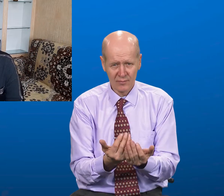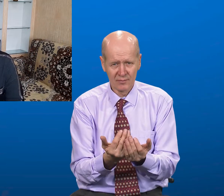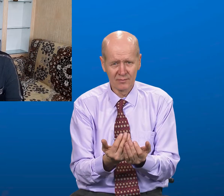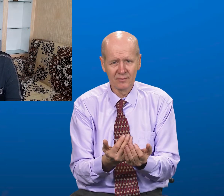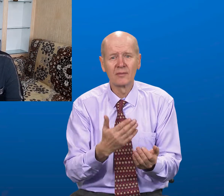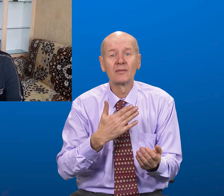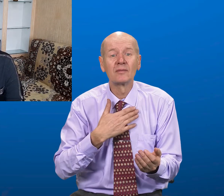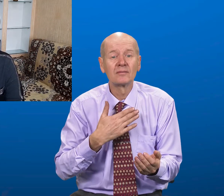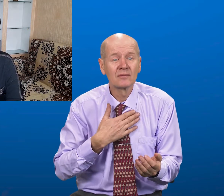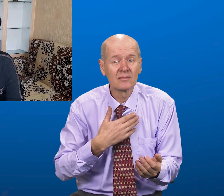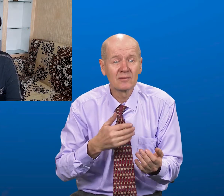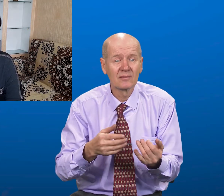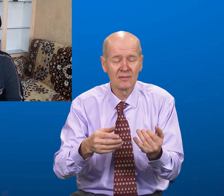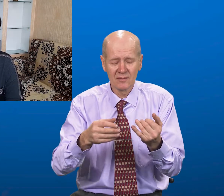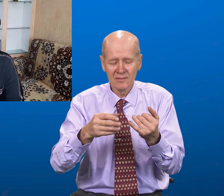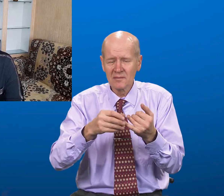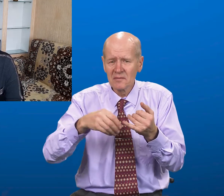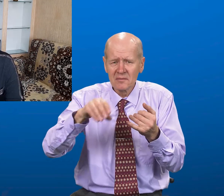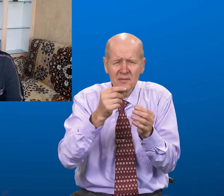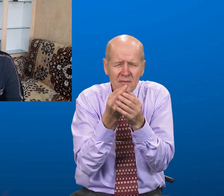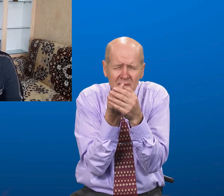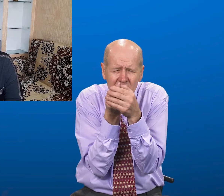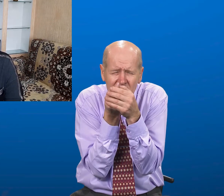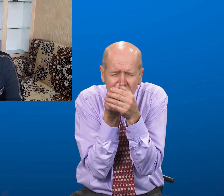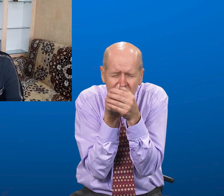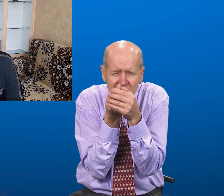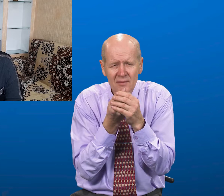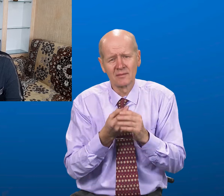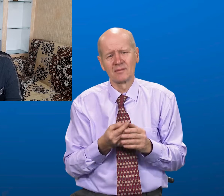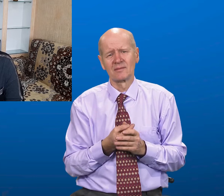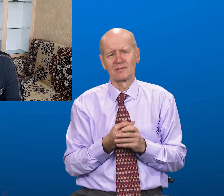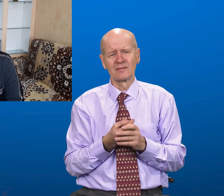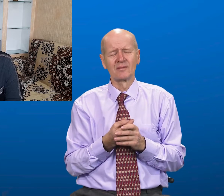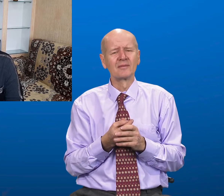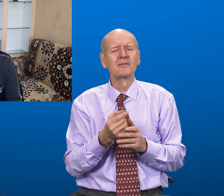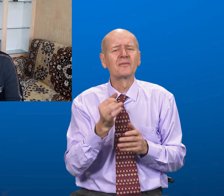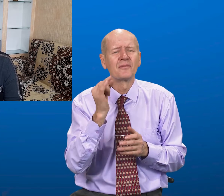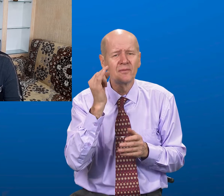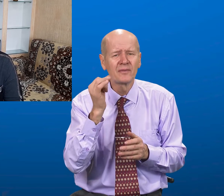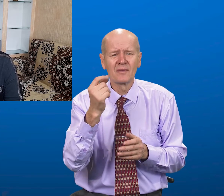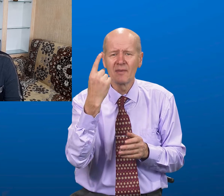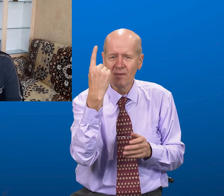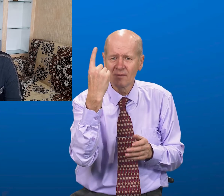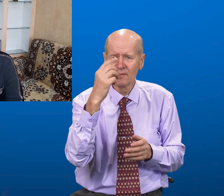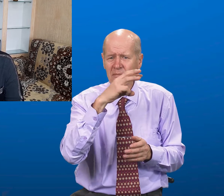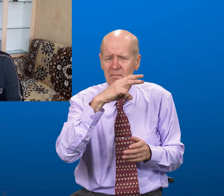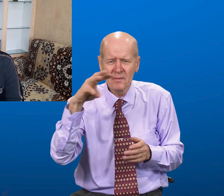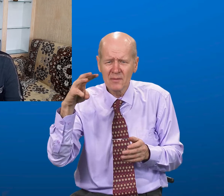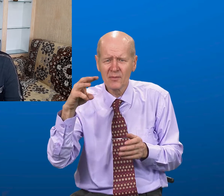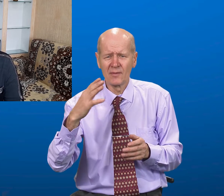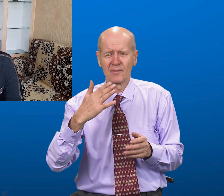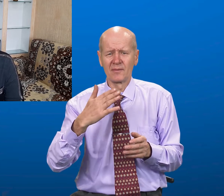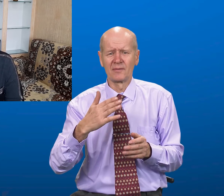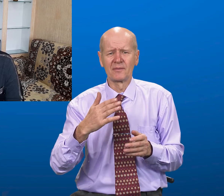поместиться более 1 300 000 таких планет, как наша Земля. Ну а если посмотреть на нашу галактику Млечный